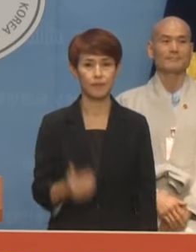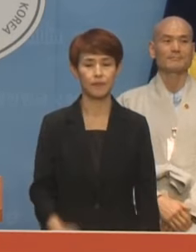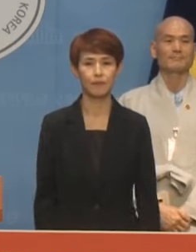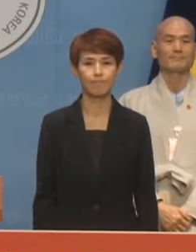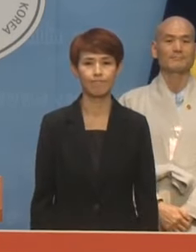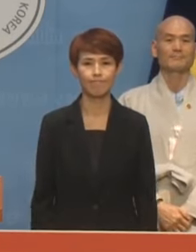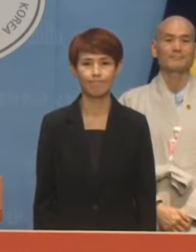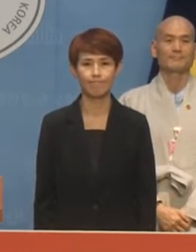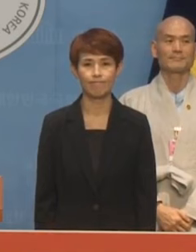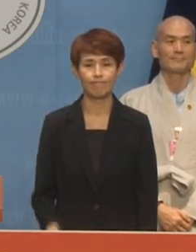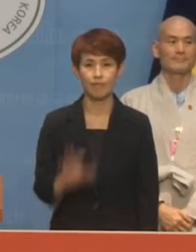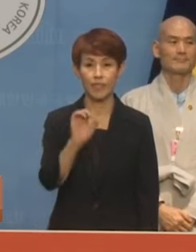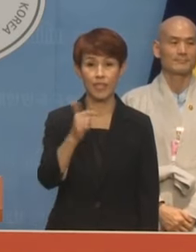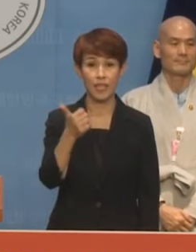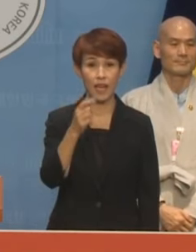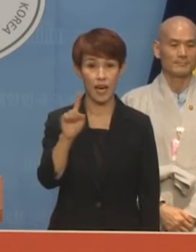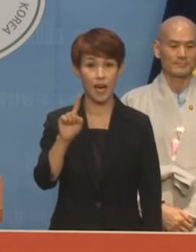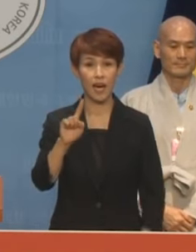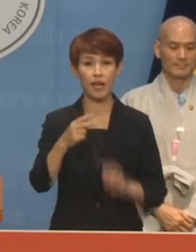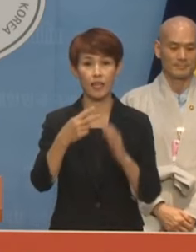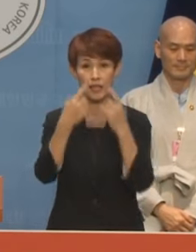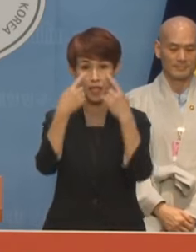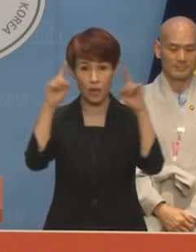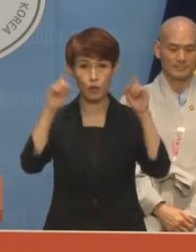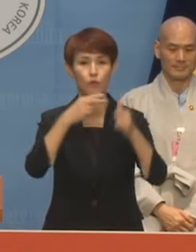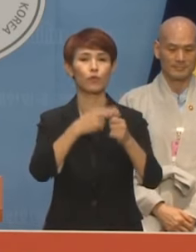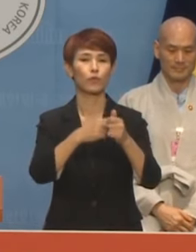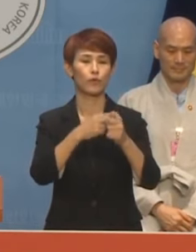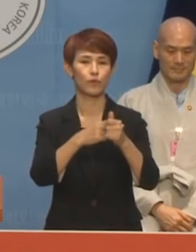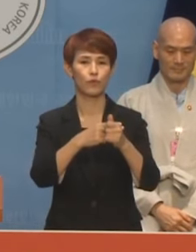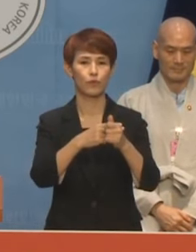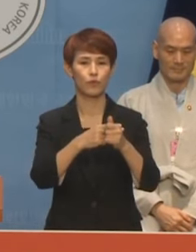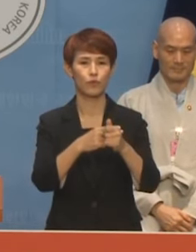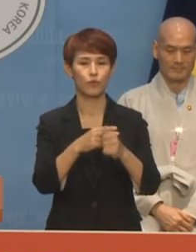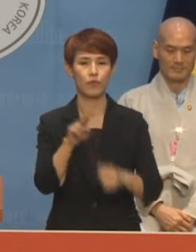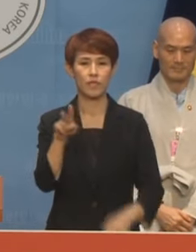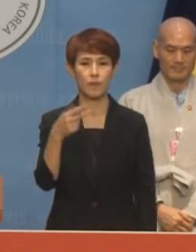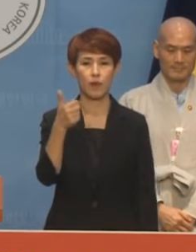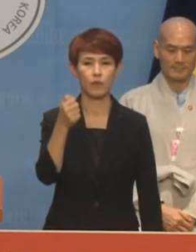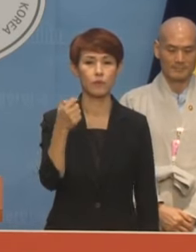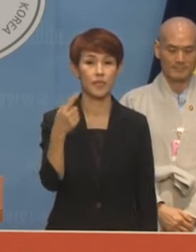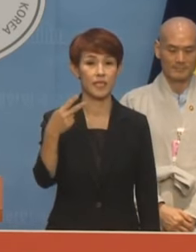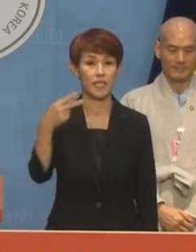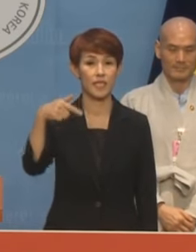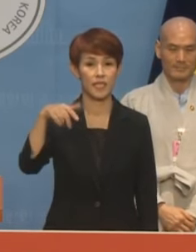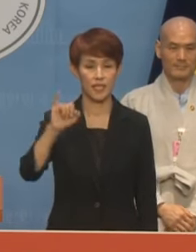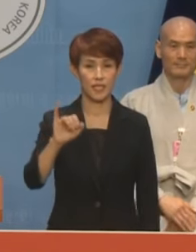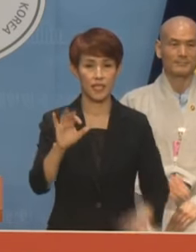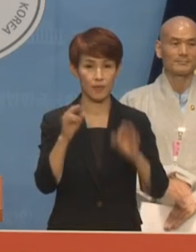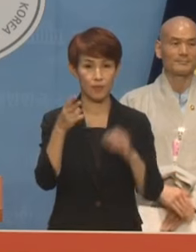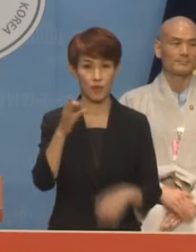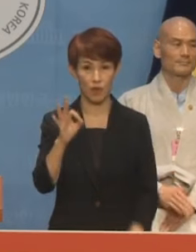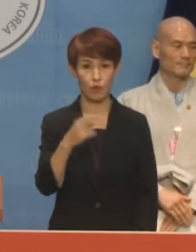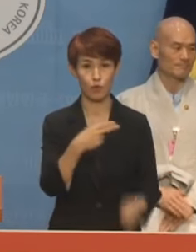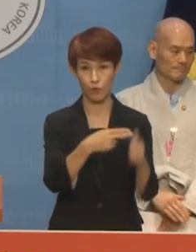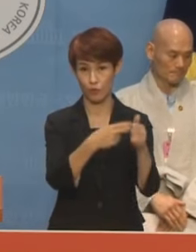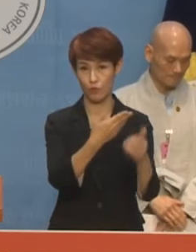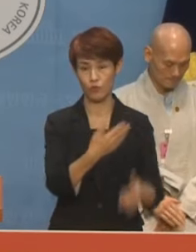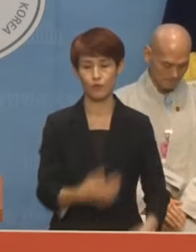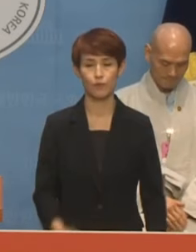네, 인하대 명예교수로 계시는 해병 252기 김영 교수님이십니다.